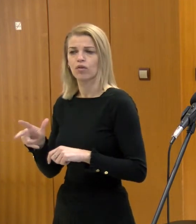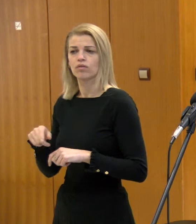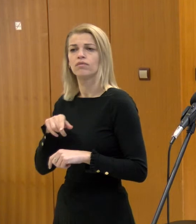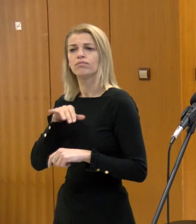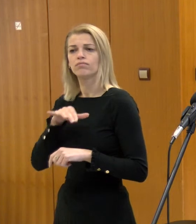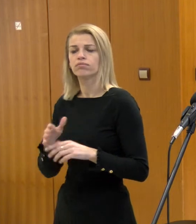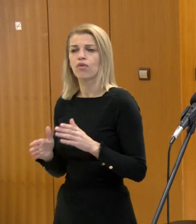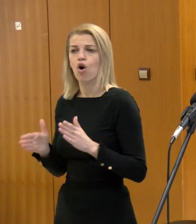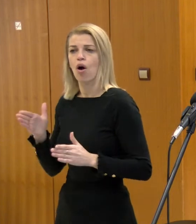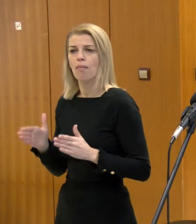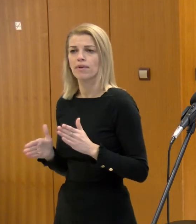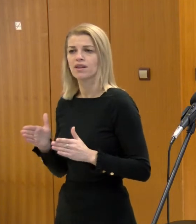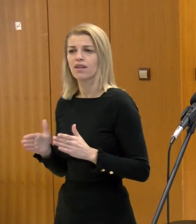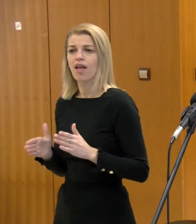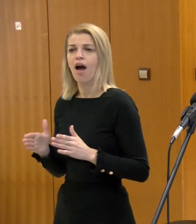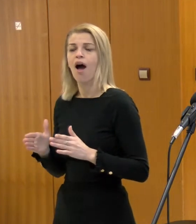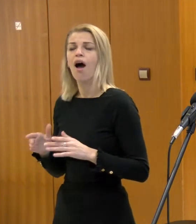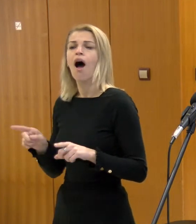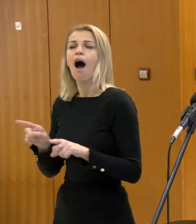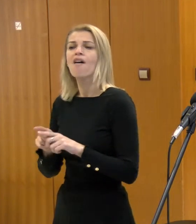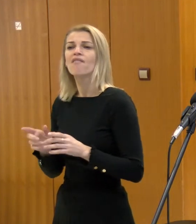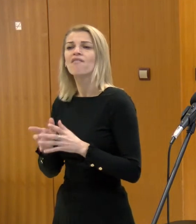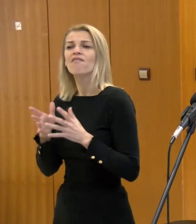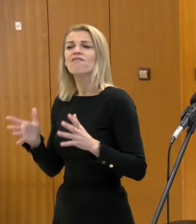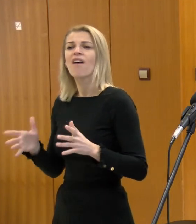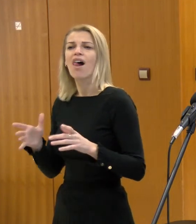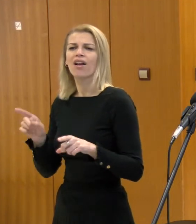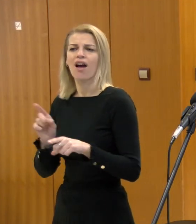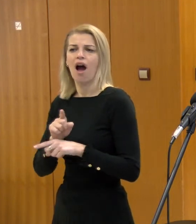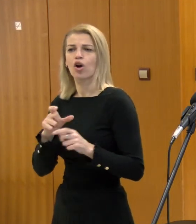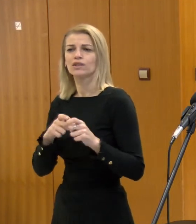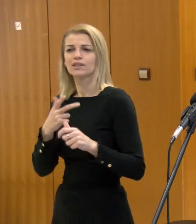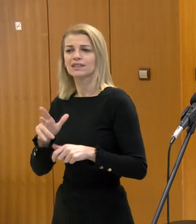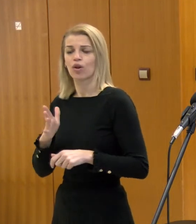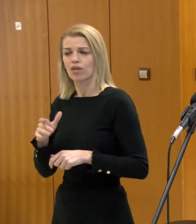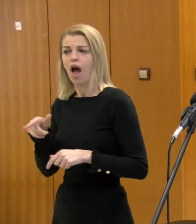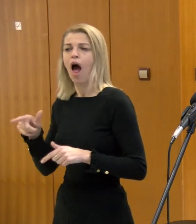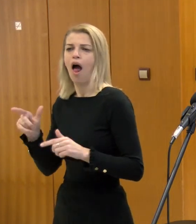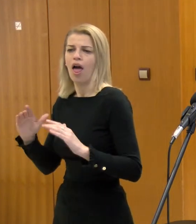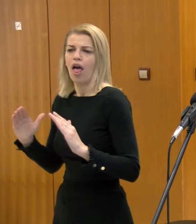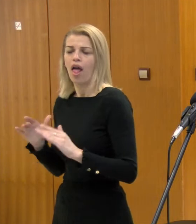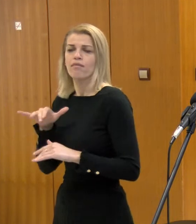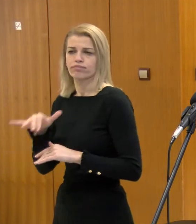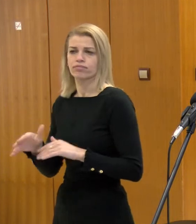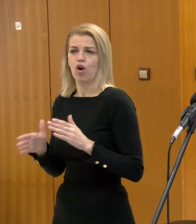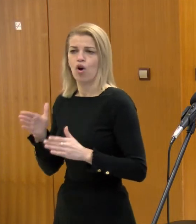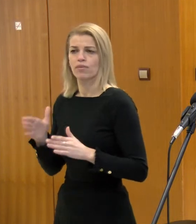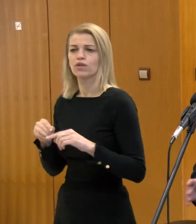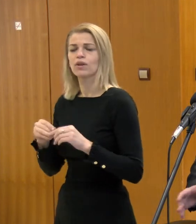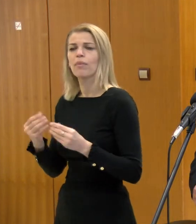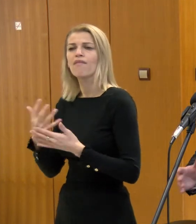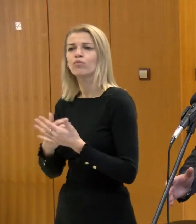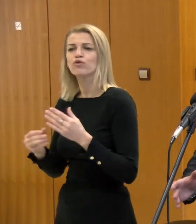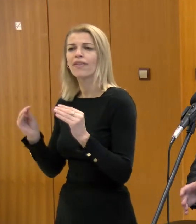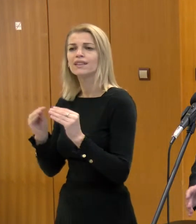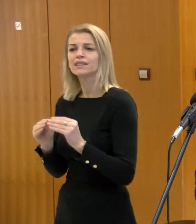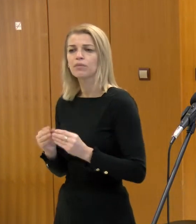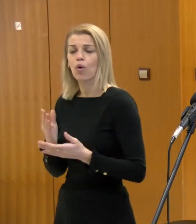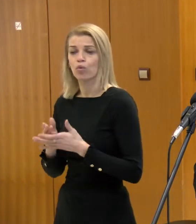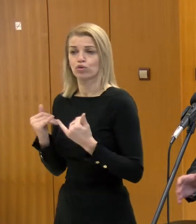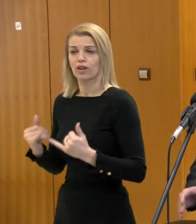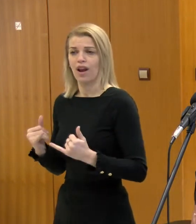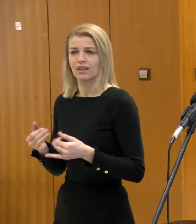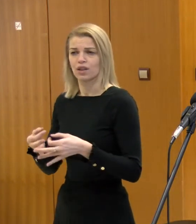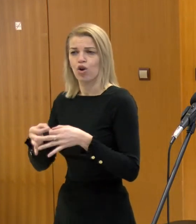tam obmedzenia nie také veľké ako v prípade S-300, ale jednoducho to využívanie toho systému sa už